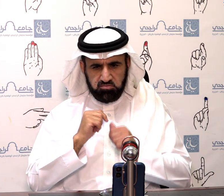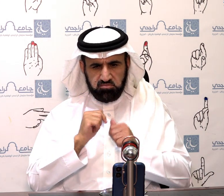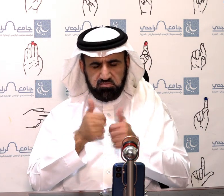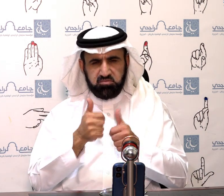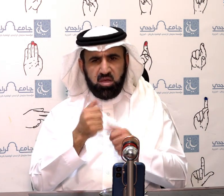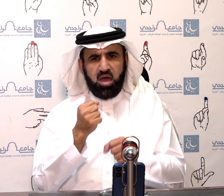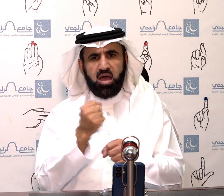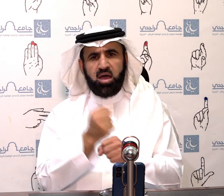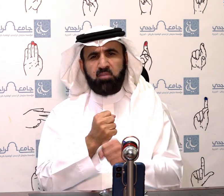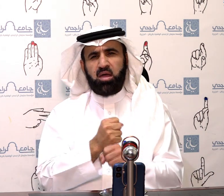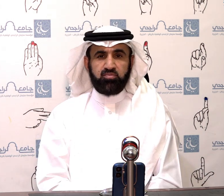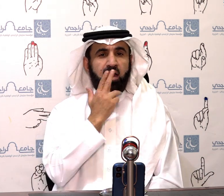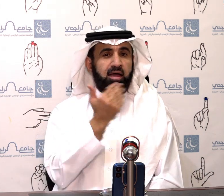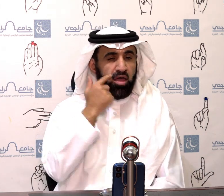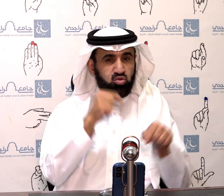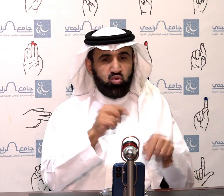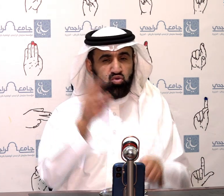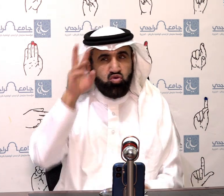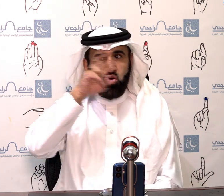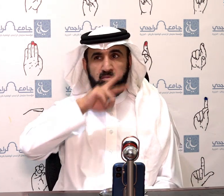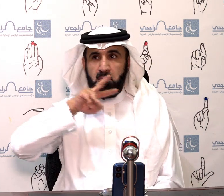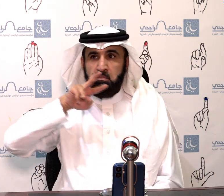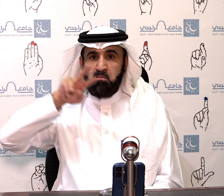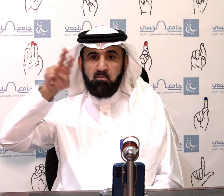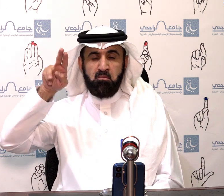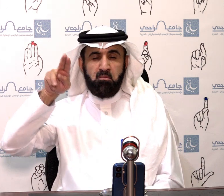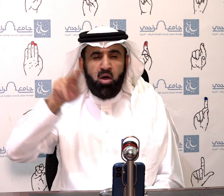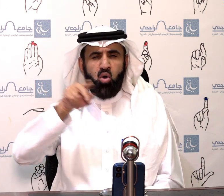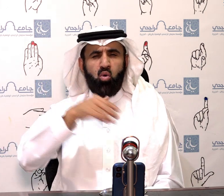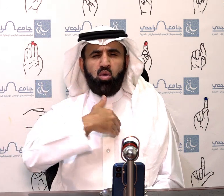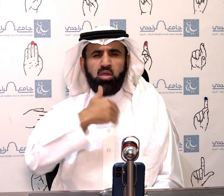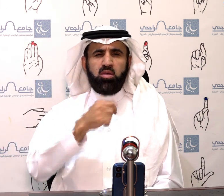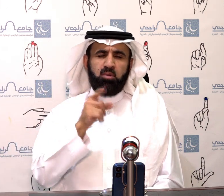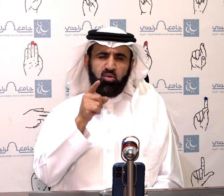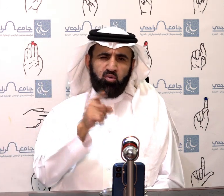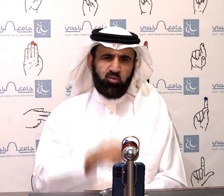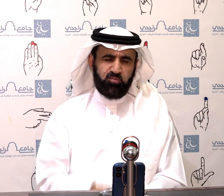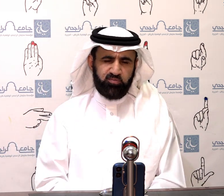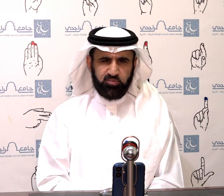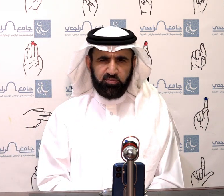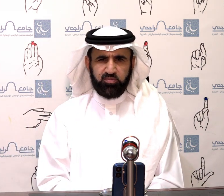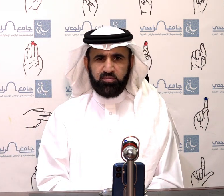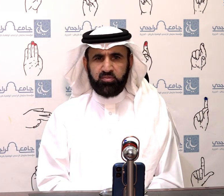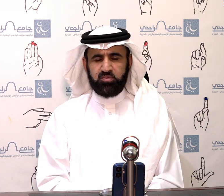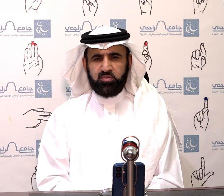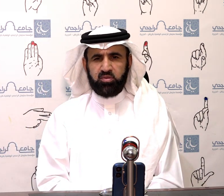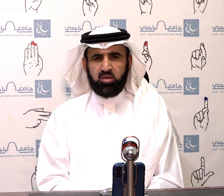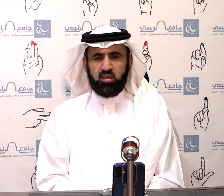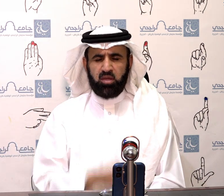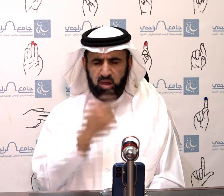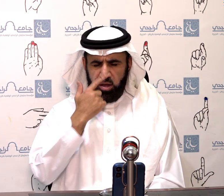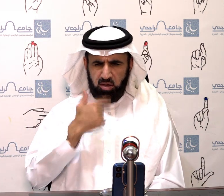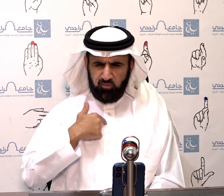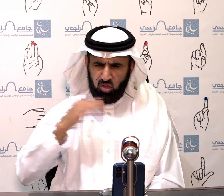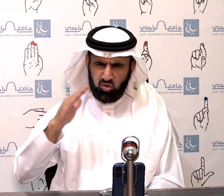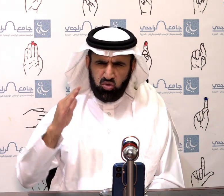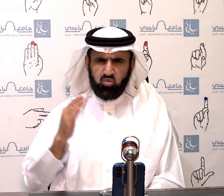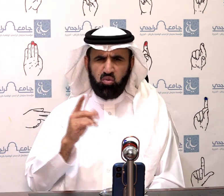الدنيا والآخرة لك يا عبد الله. فاستعن بالله عز وجل، ودع عنك